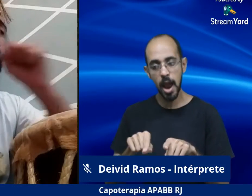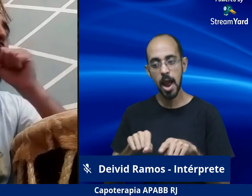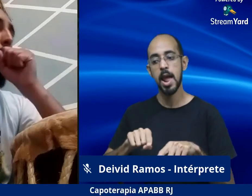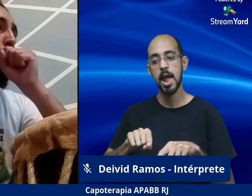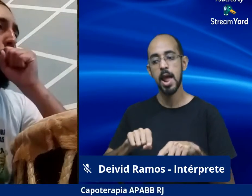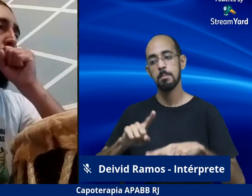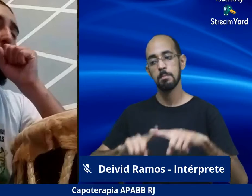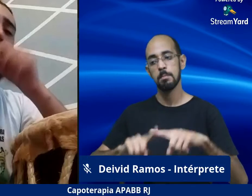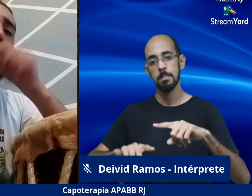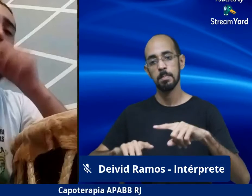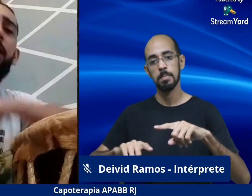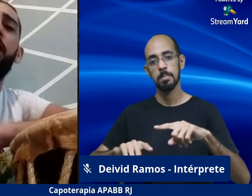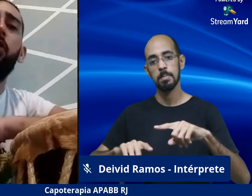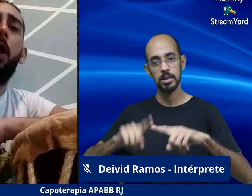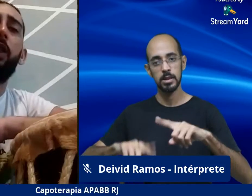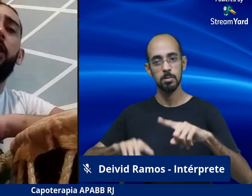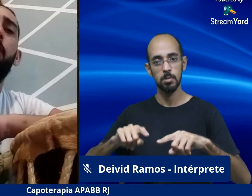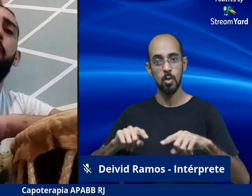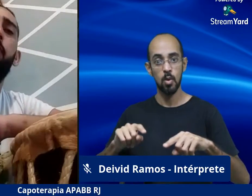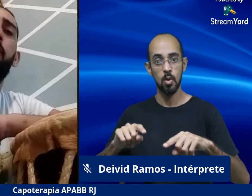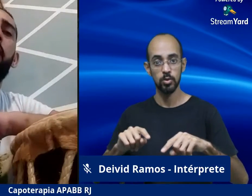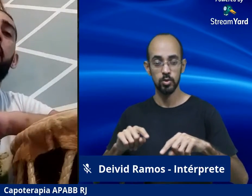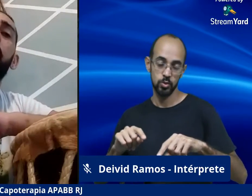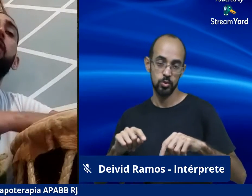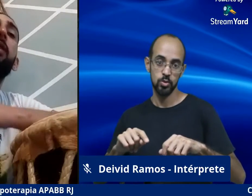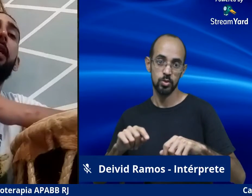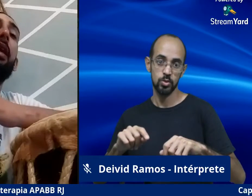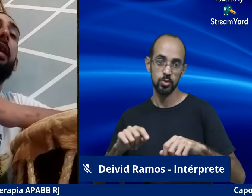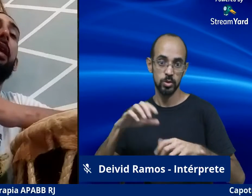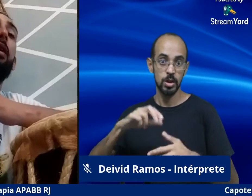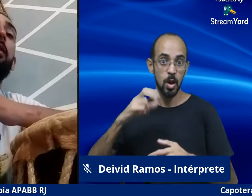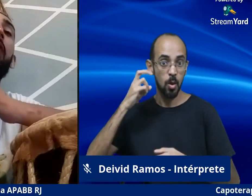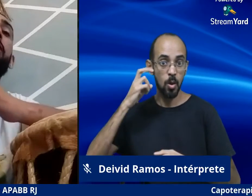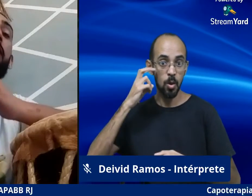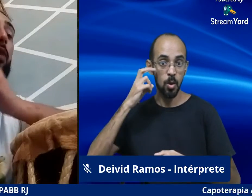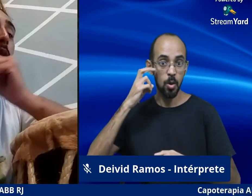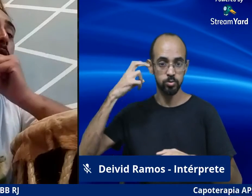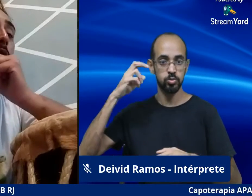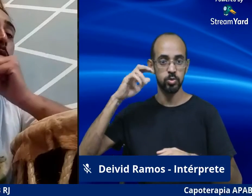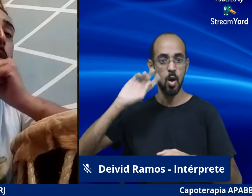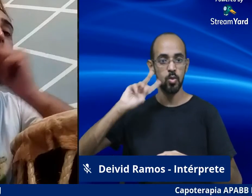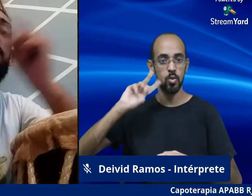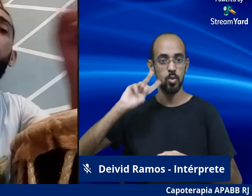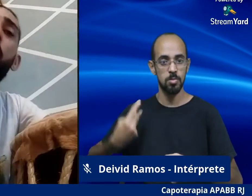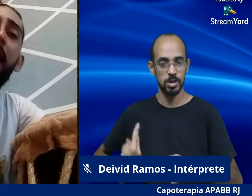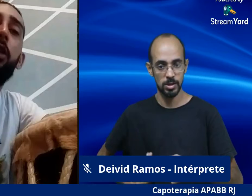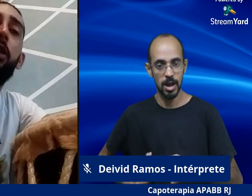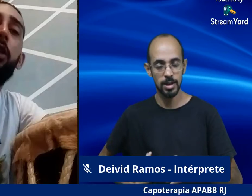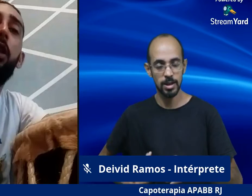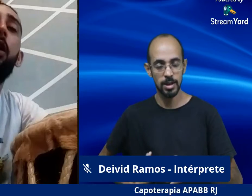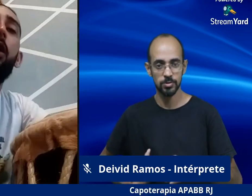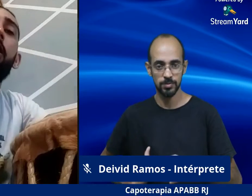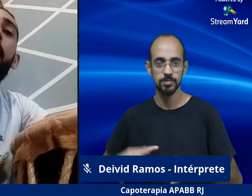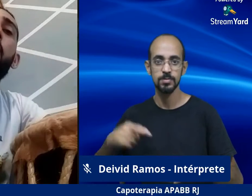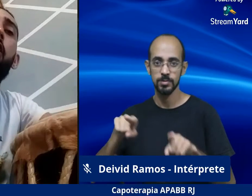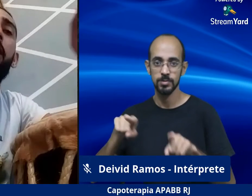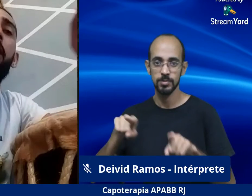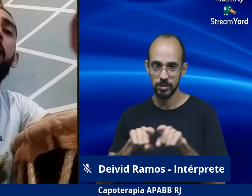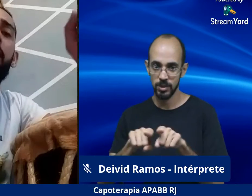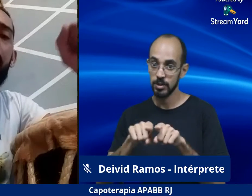Então, você chega numa roda de capoeira, se você quiser cantar, você tem que pedir permissão ao mestre,